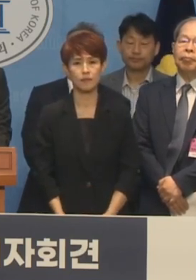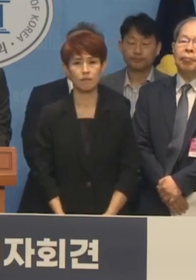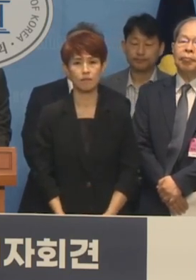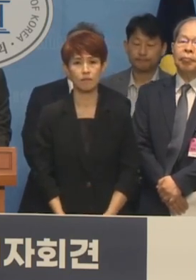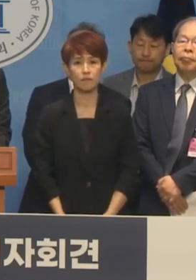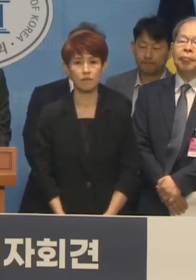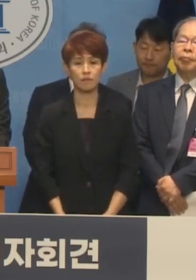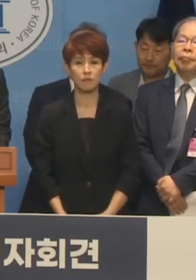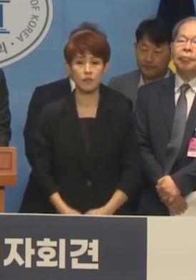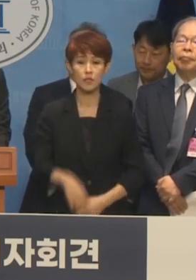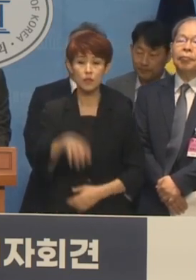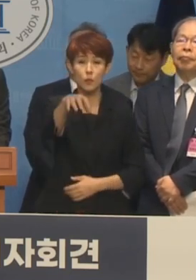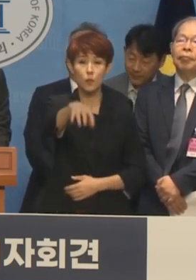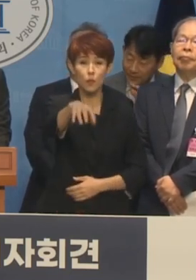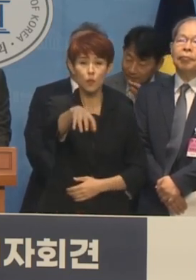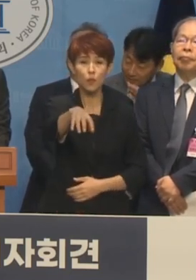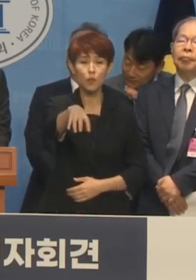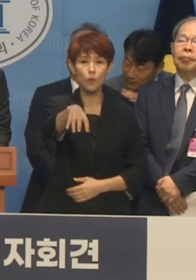송현동